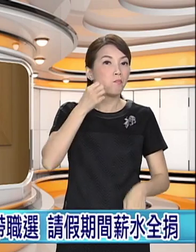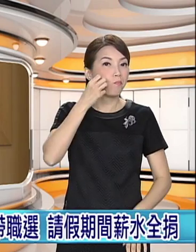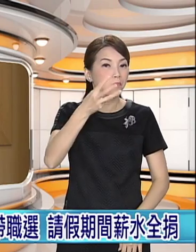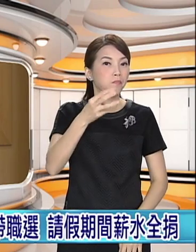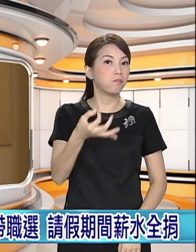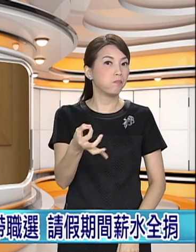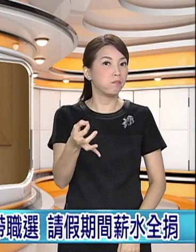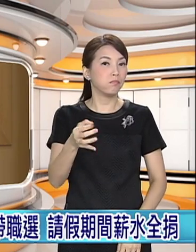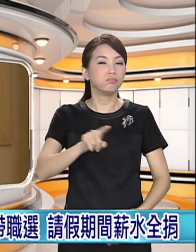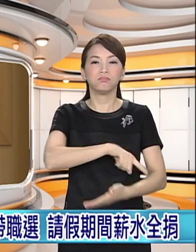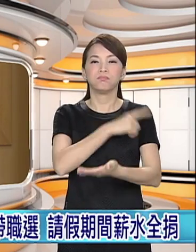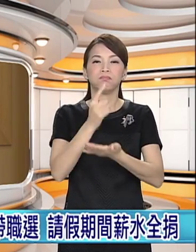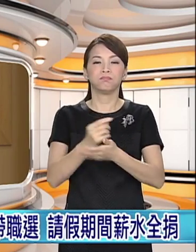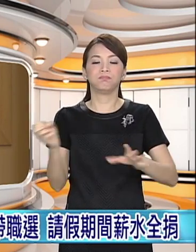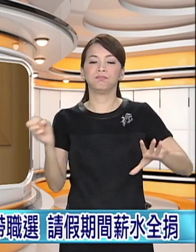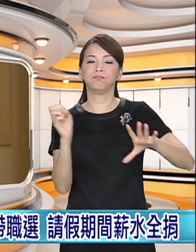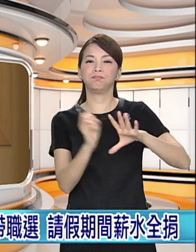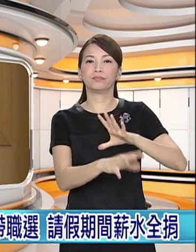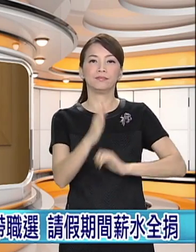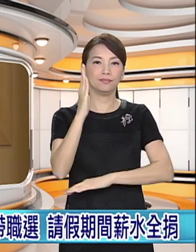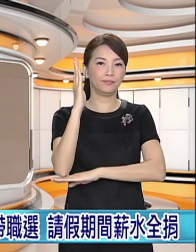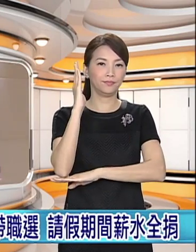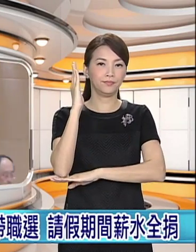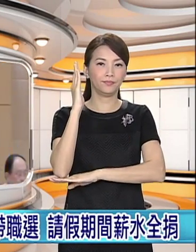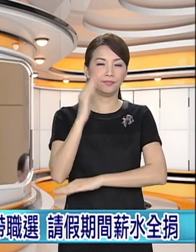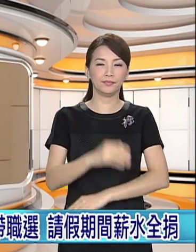的薪水则是全部捐给市库。